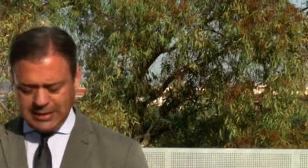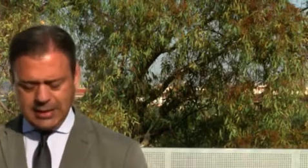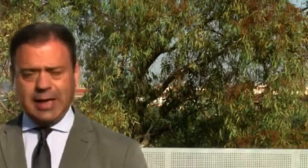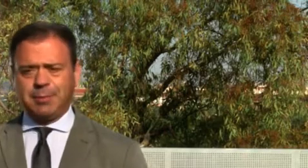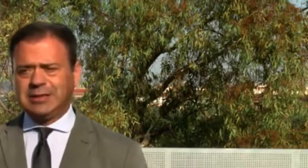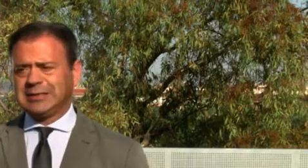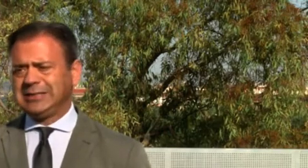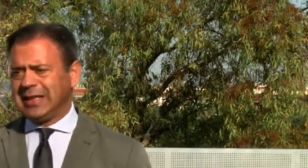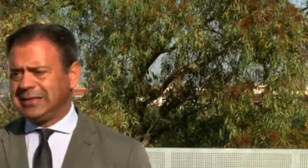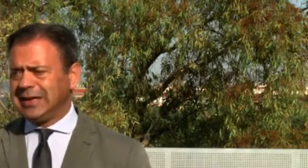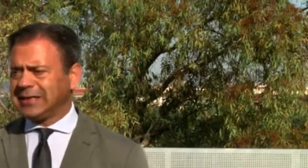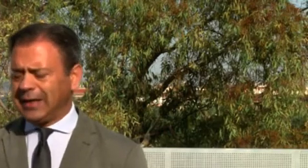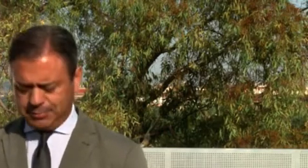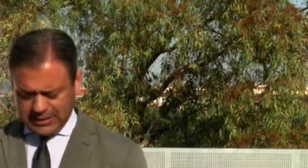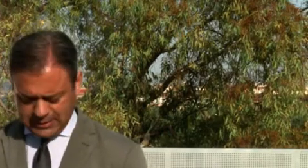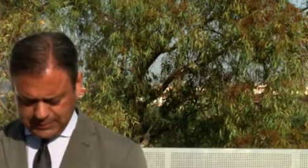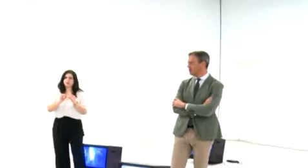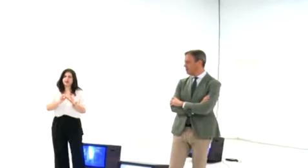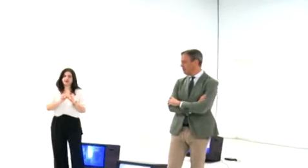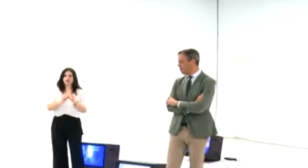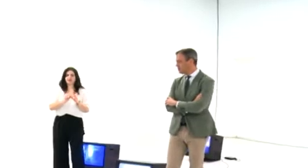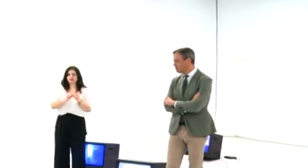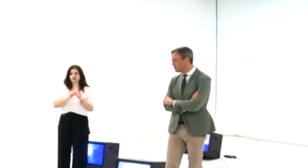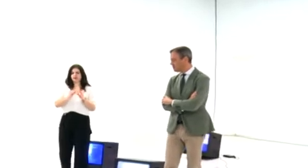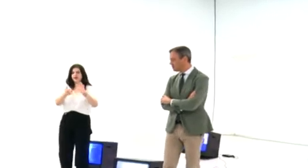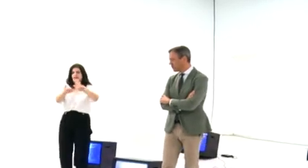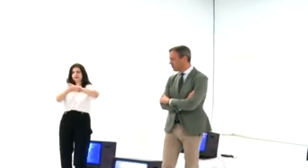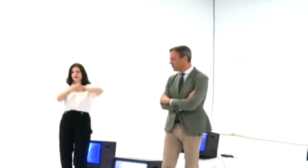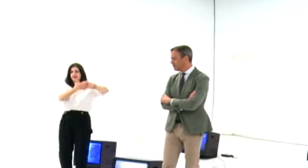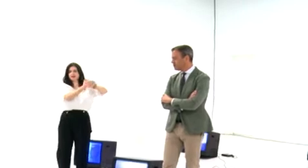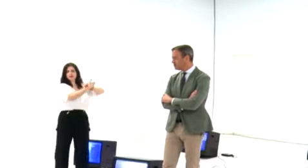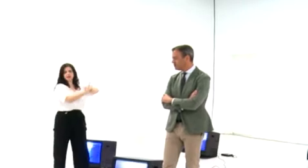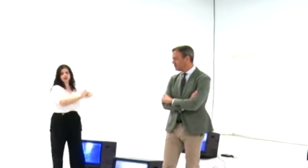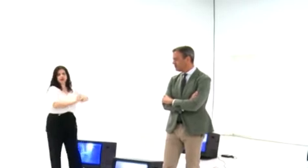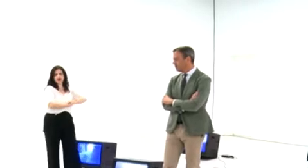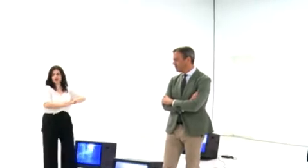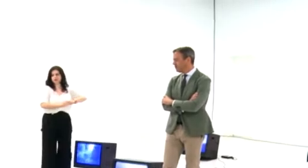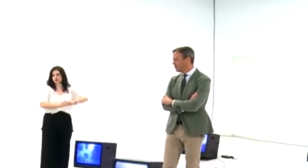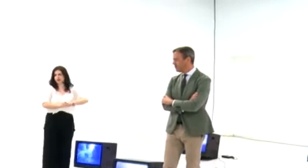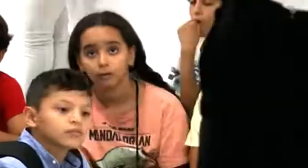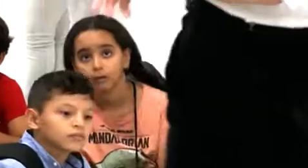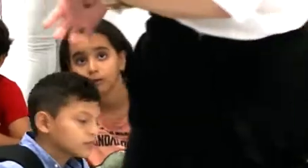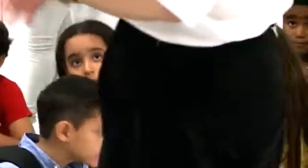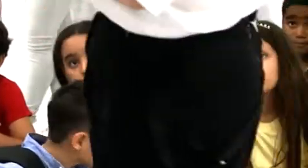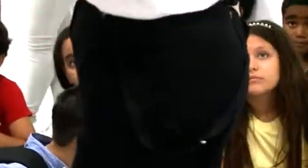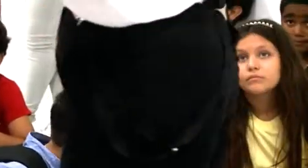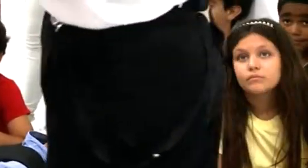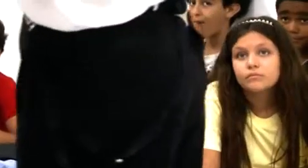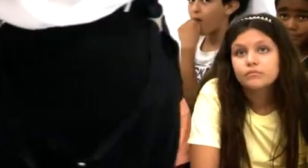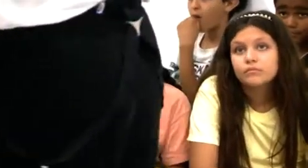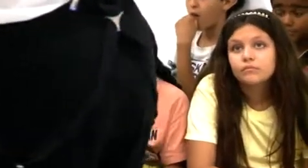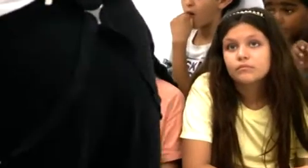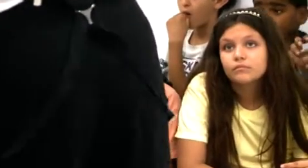audiovisuales y herramientas didácticas adaptadas. Además, en ICA Educa tiene cabida toda la familia. Los más pequeños podrán